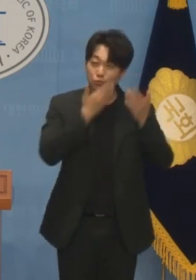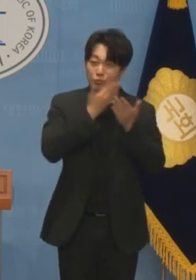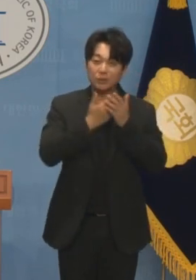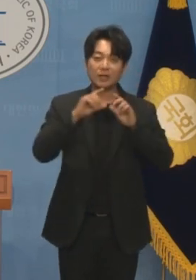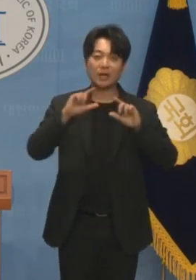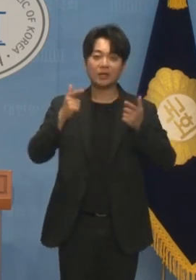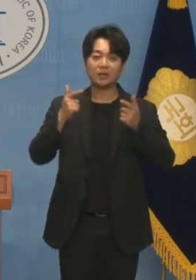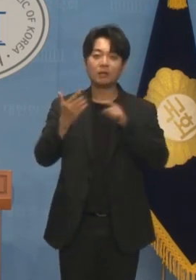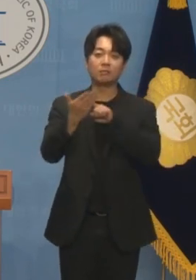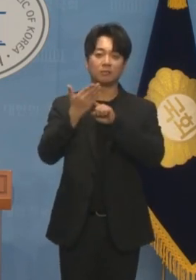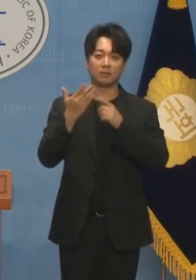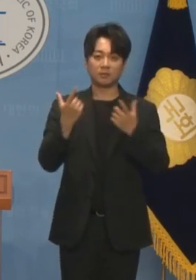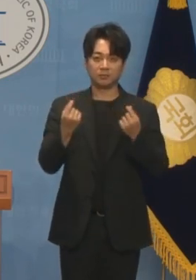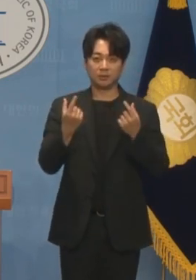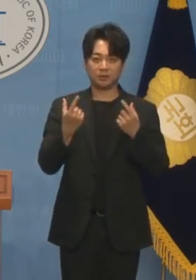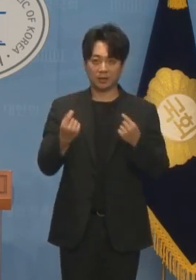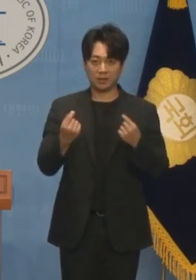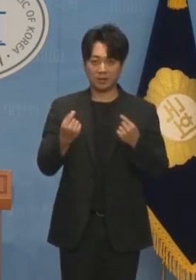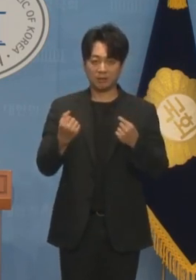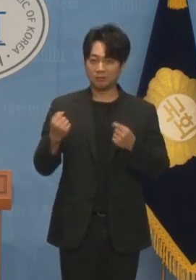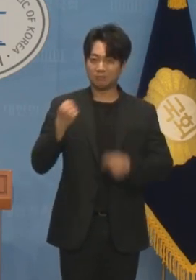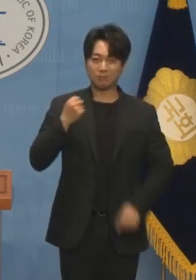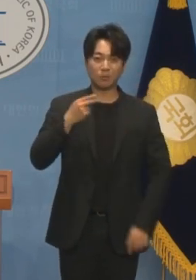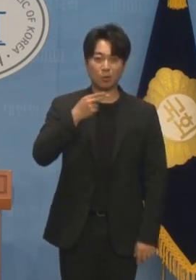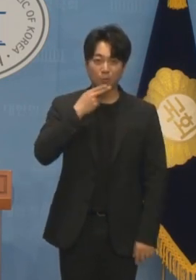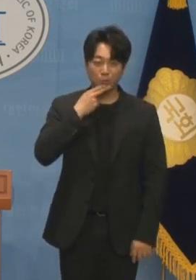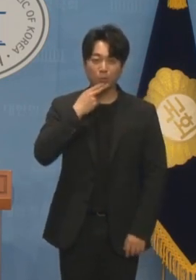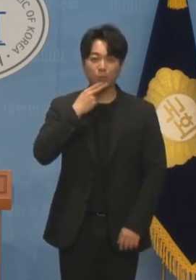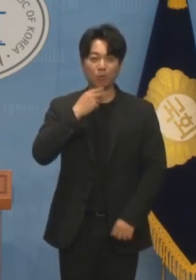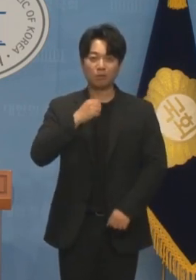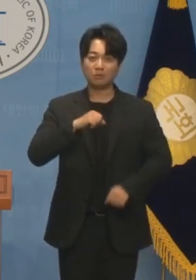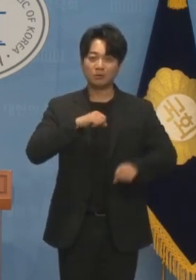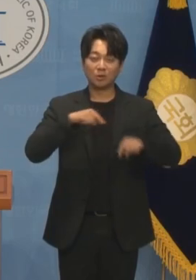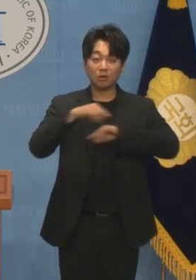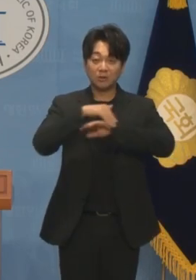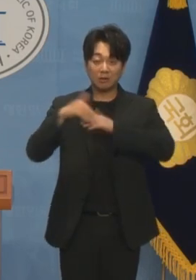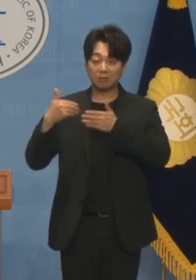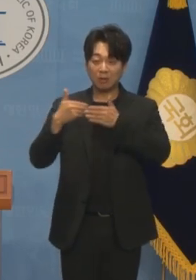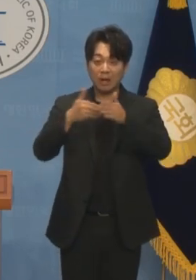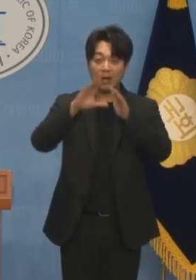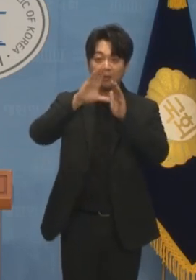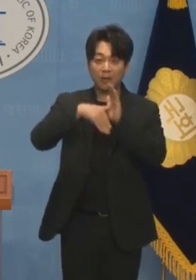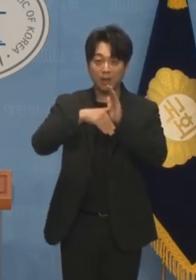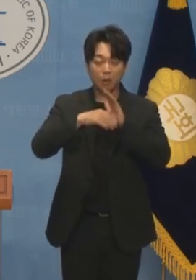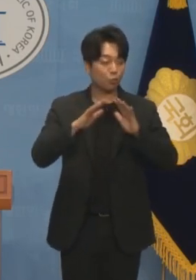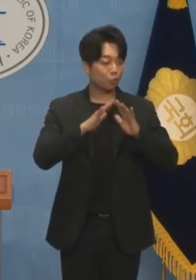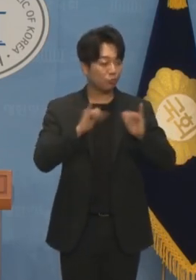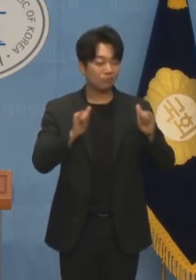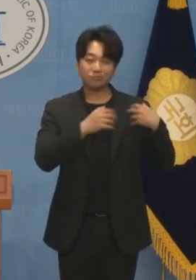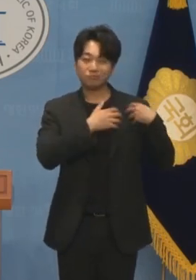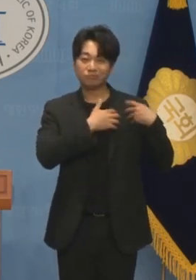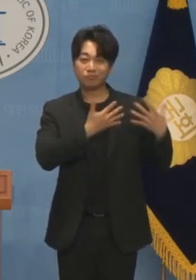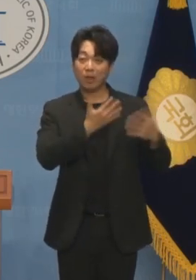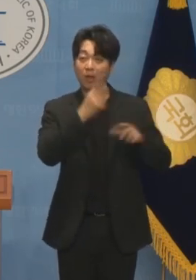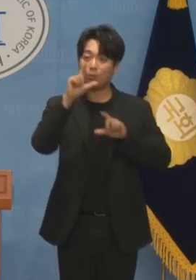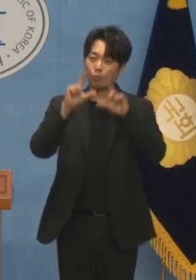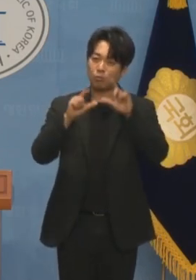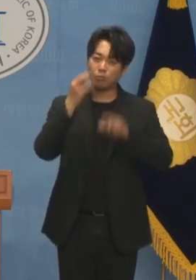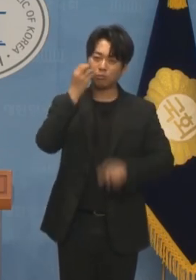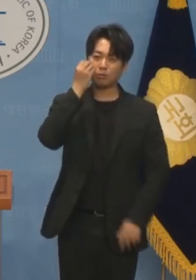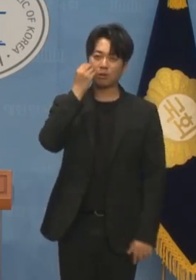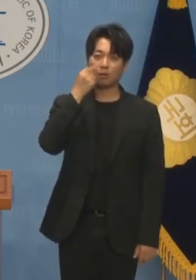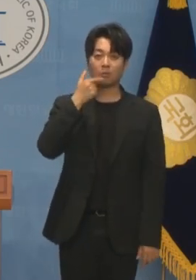아 무책임한 정부라도 정책 추진에 있어 국민이 뒷전 이라니 이상하기만 합니다